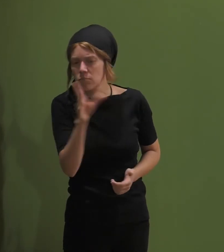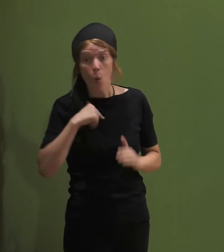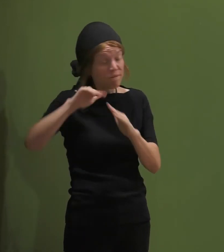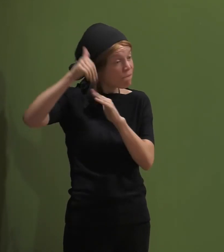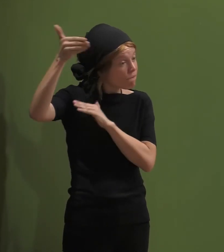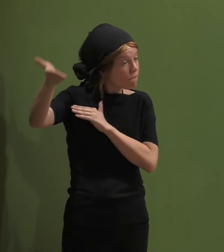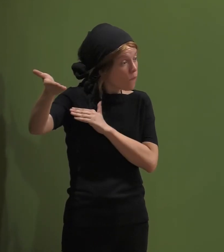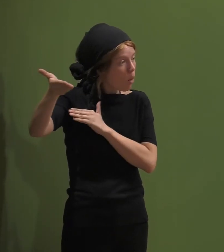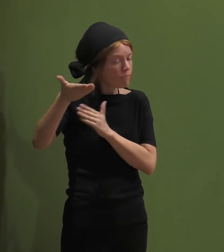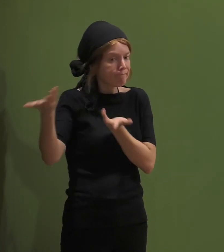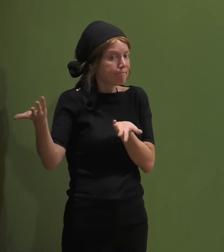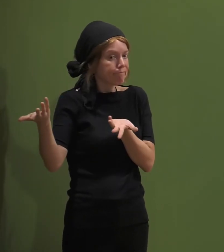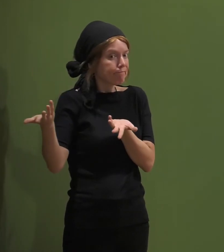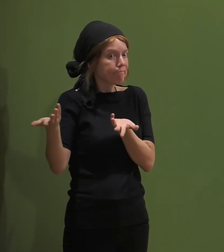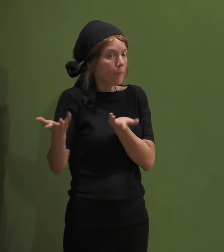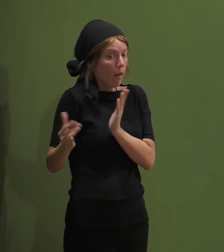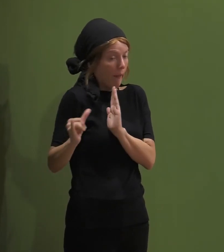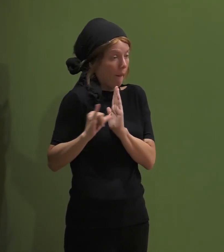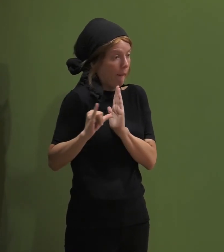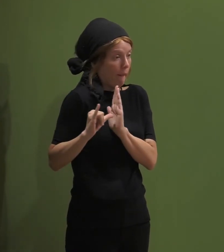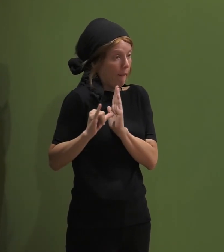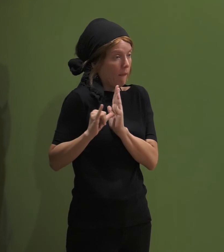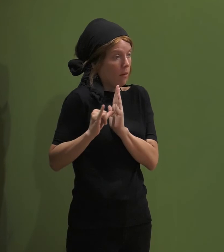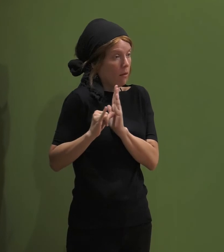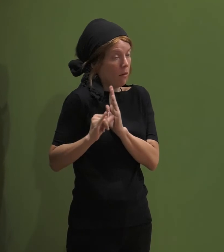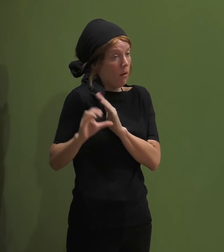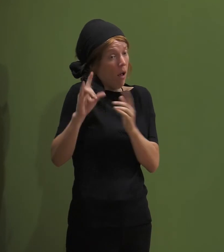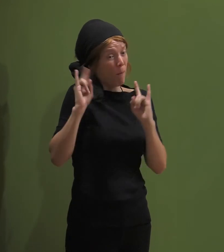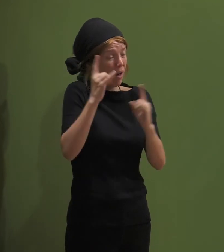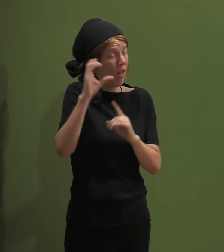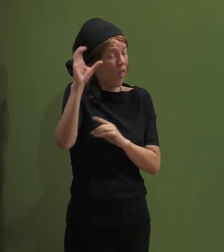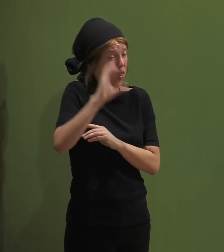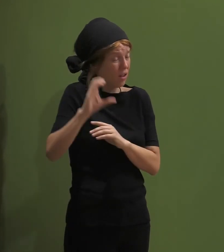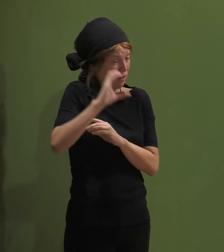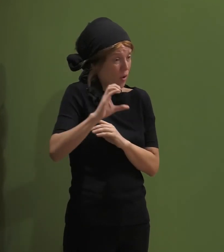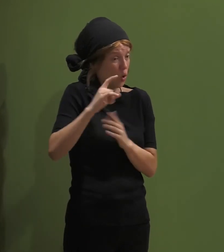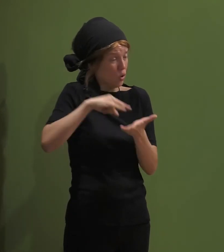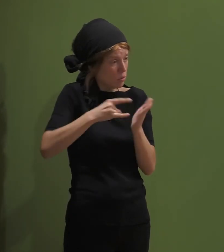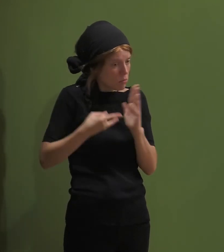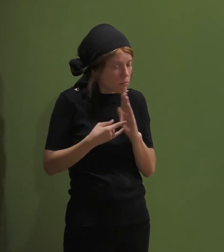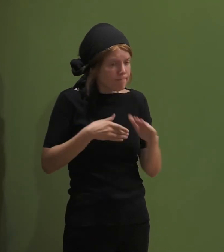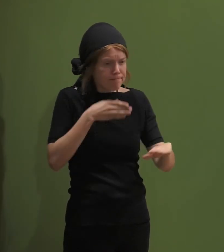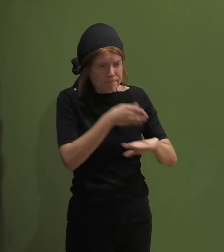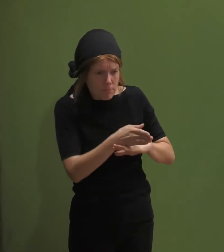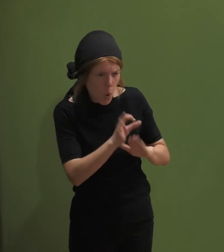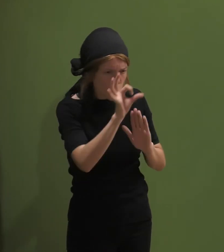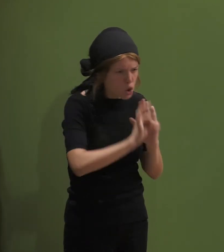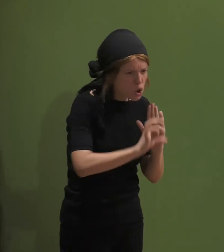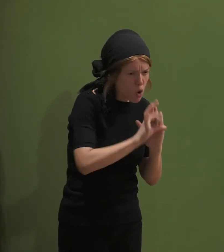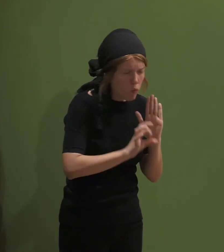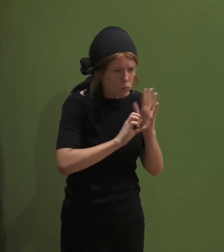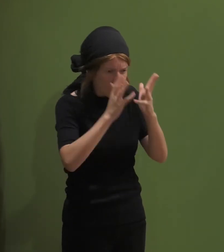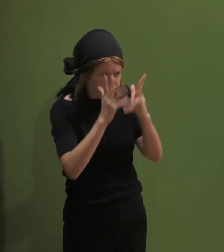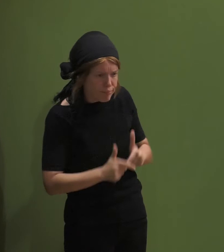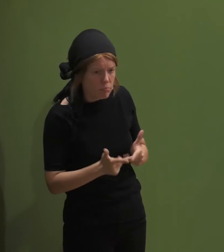aquí apenas unos centenares de metros y va al Parque Científico Tecnológico, pues se encontrará una ingeniería de software que lleva la cuenta